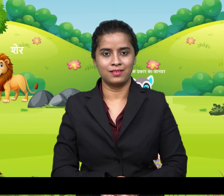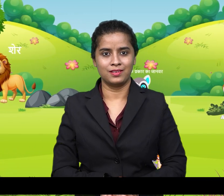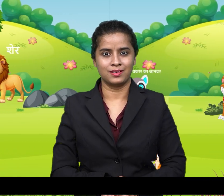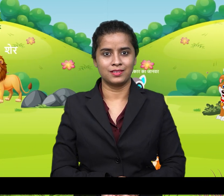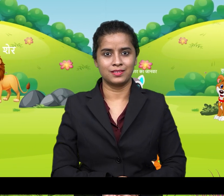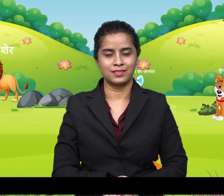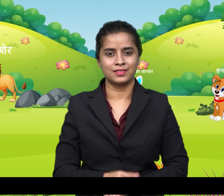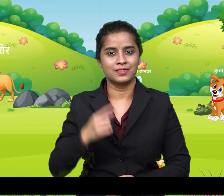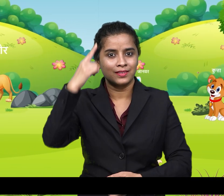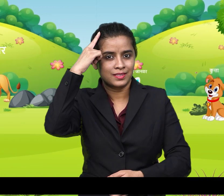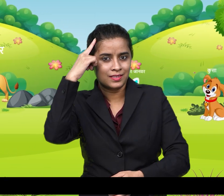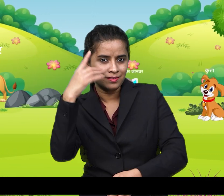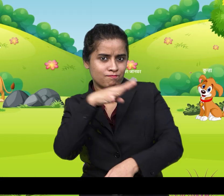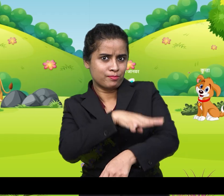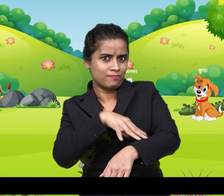बाघ,